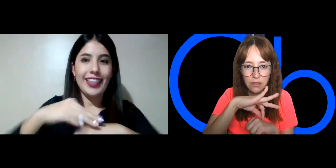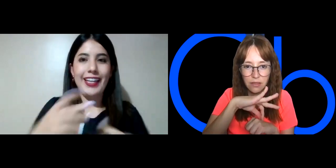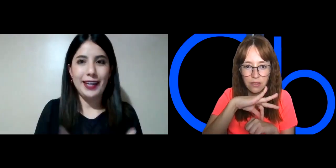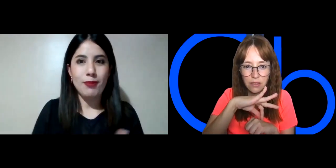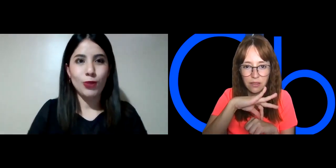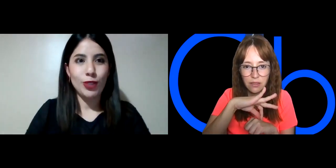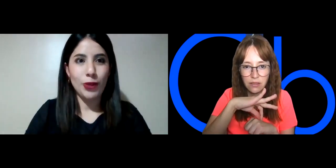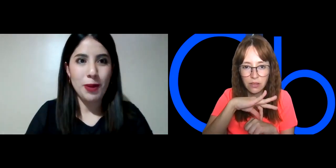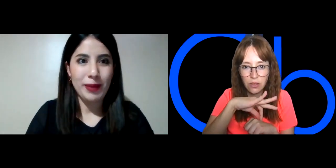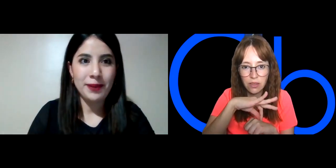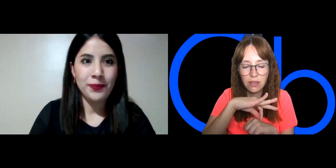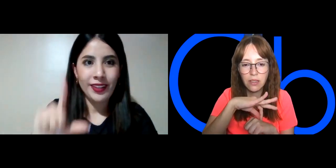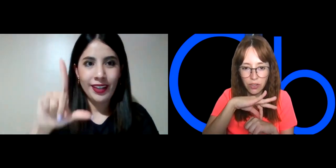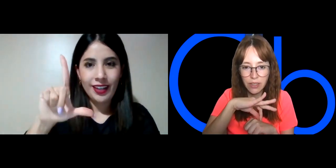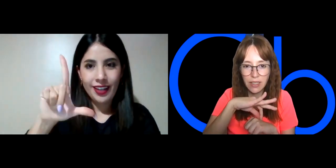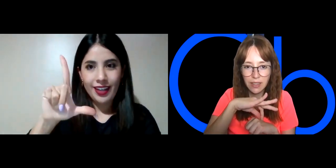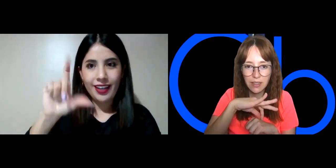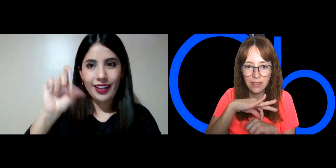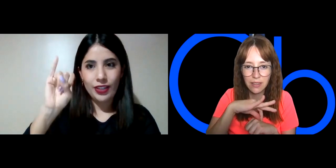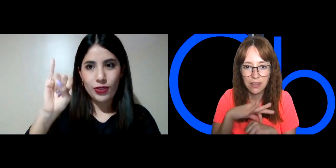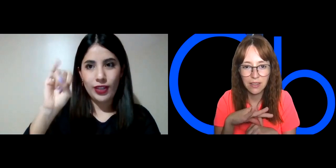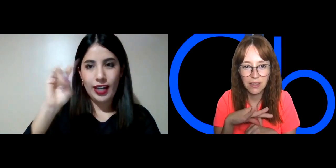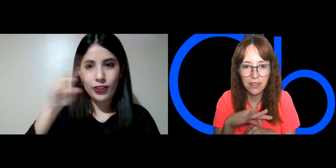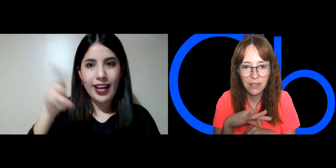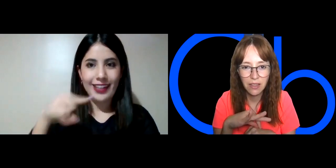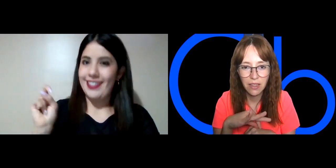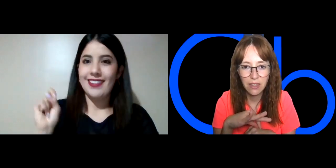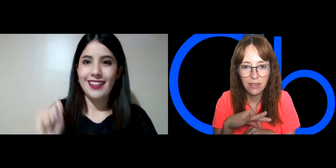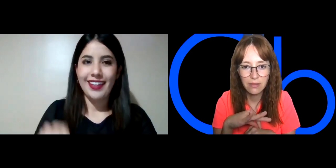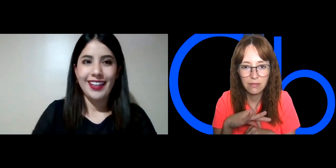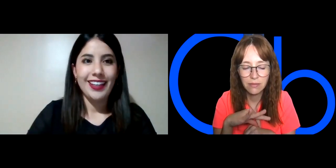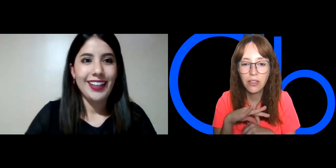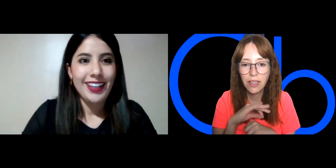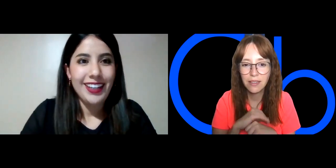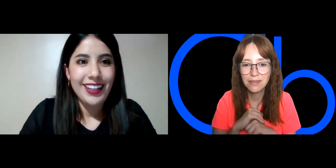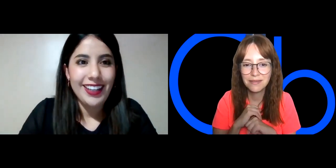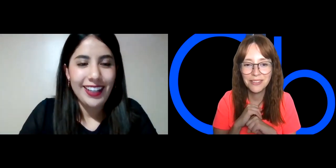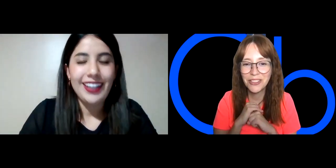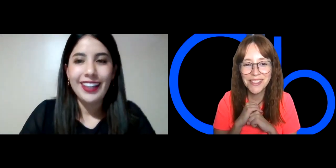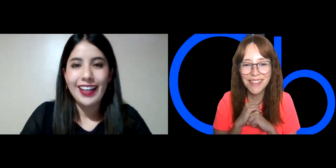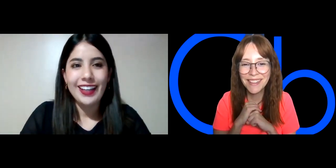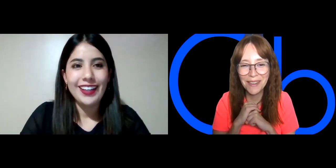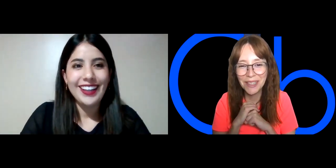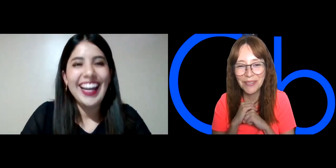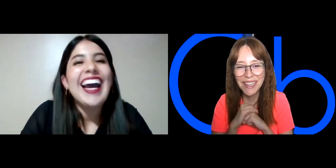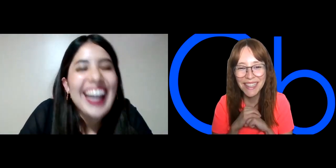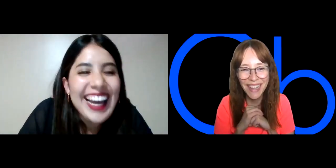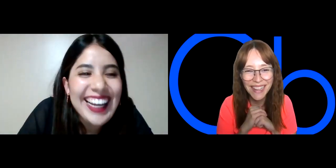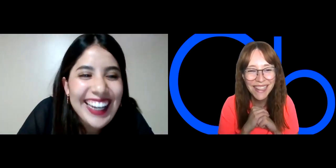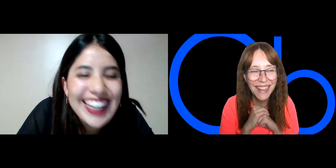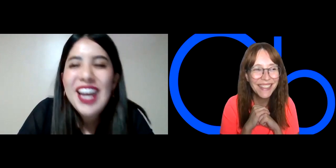y deletreamos nuestro nombre. Ok, Yo soy la doctora Liz. ok. Yo no sé deletrear mi